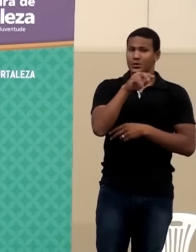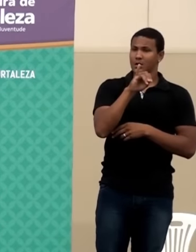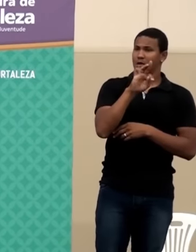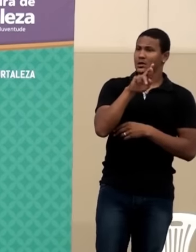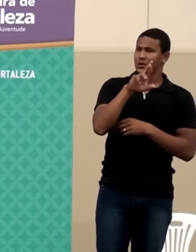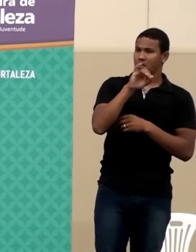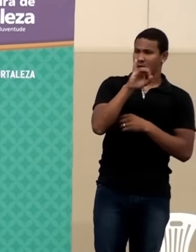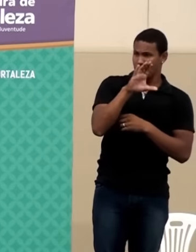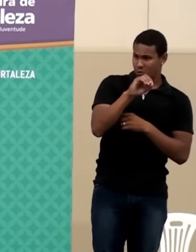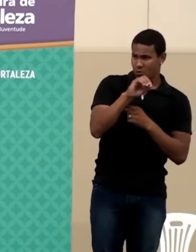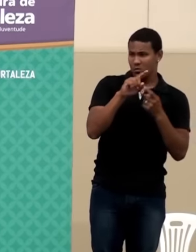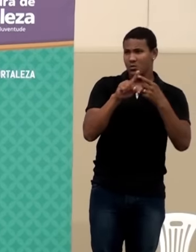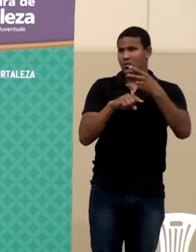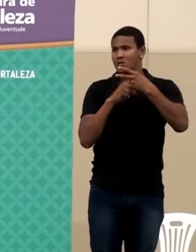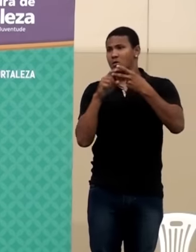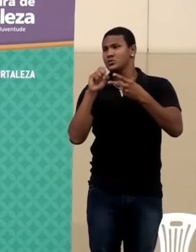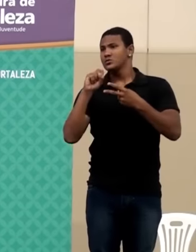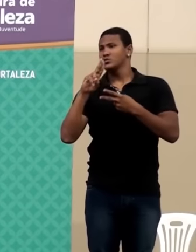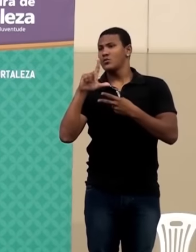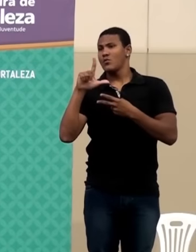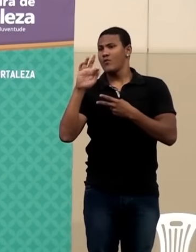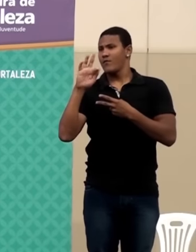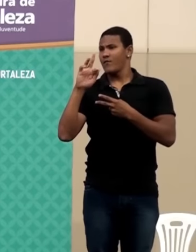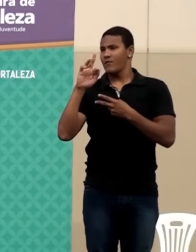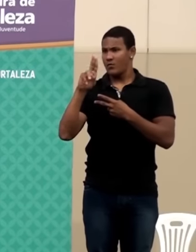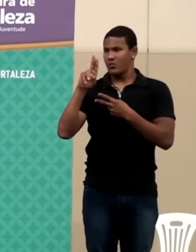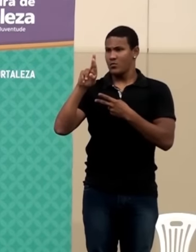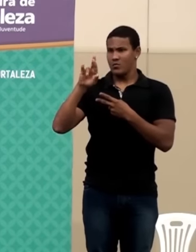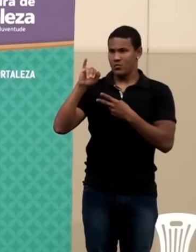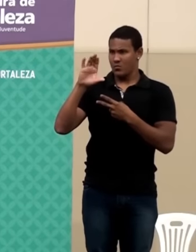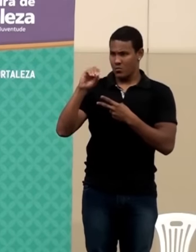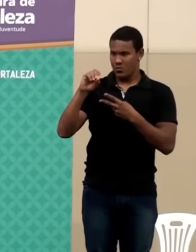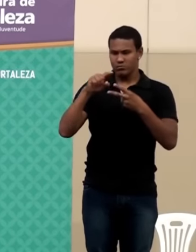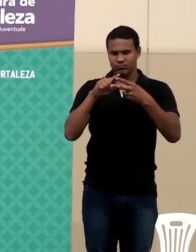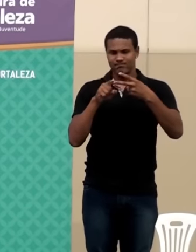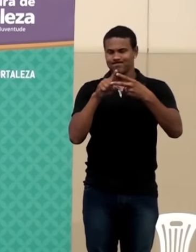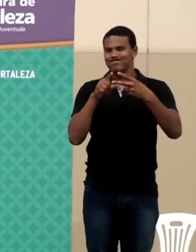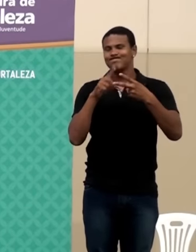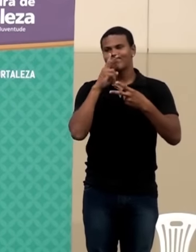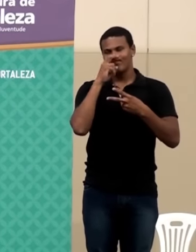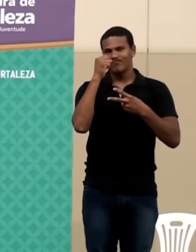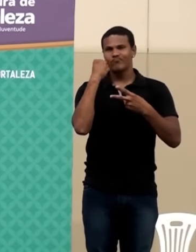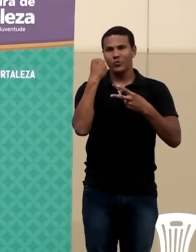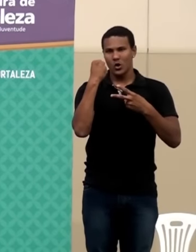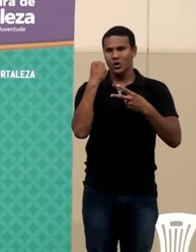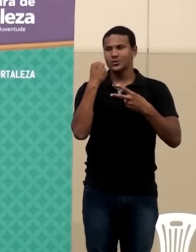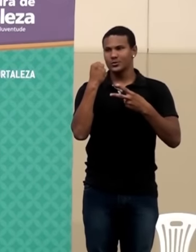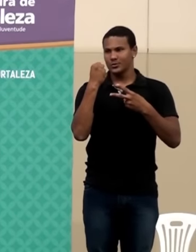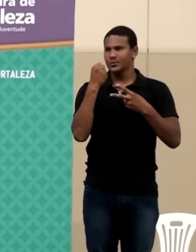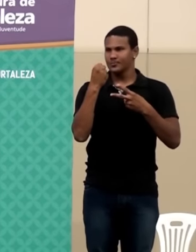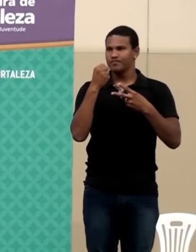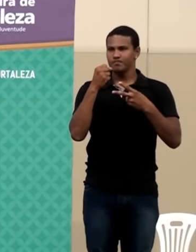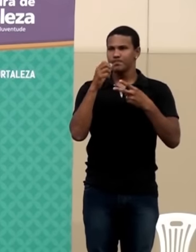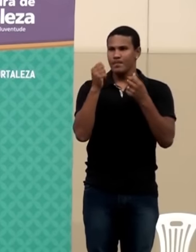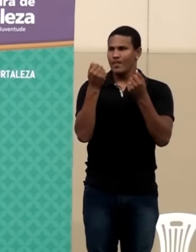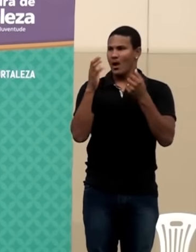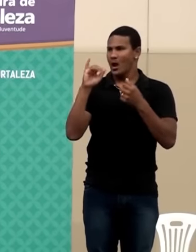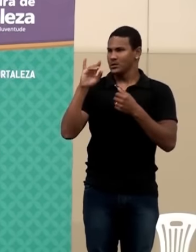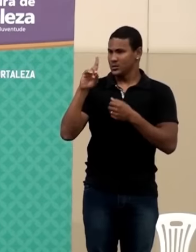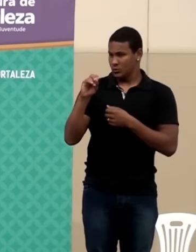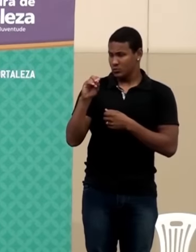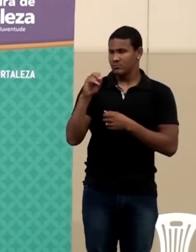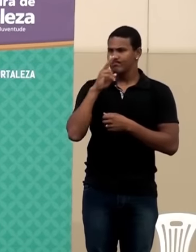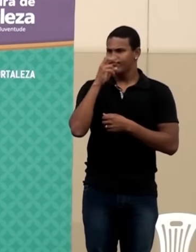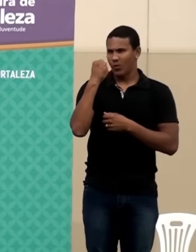o ácido sulfúrico, eles são ácidos fortes. Já a gente vai ver essa definição de força dos ácidos. E são ácidos